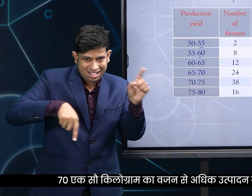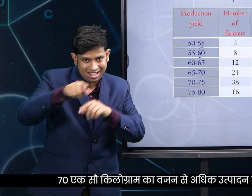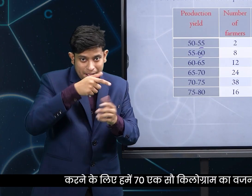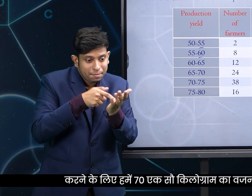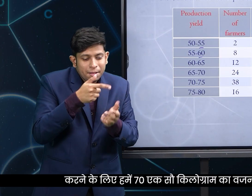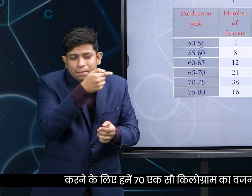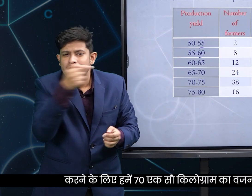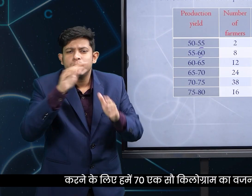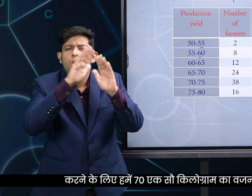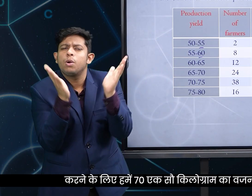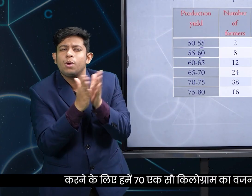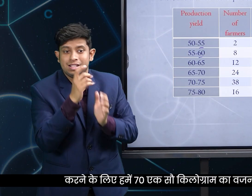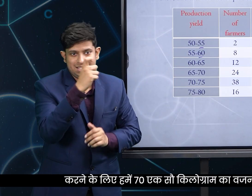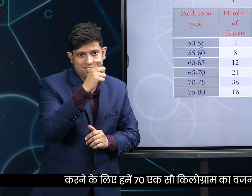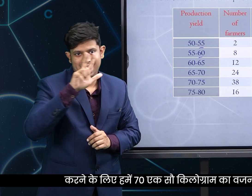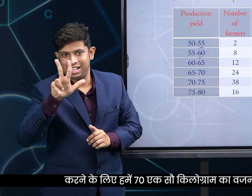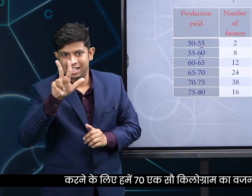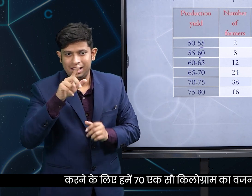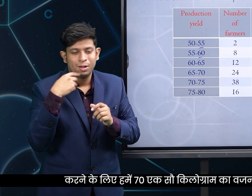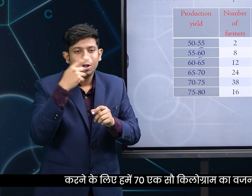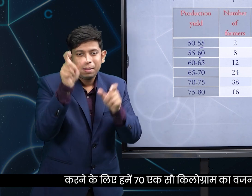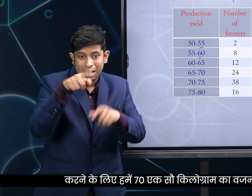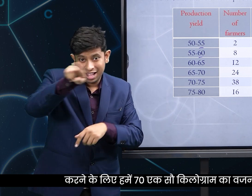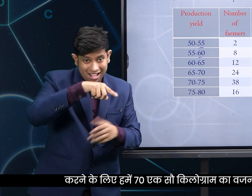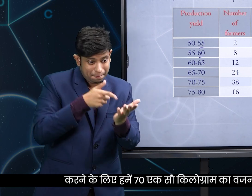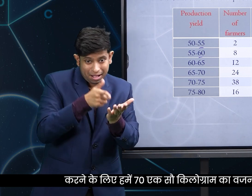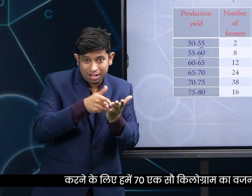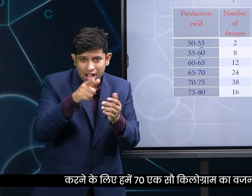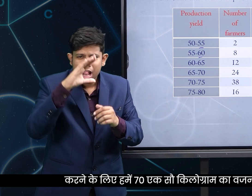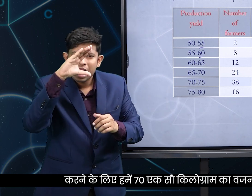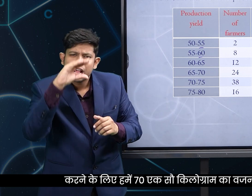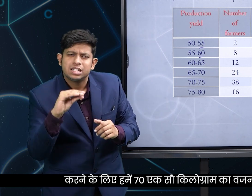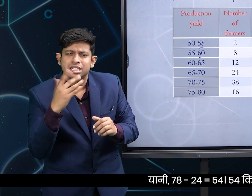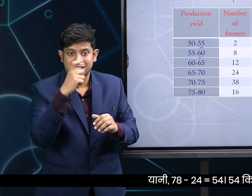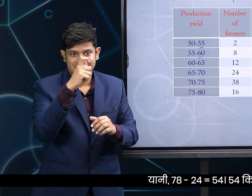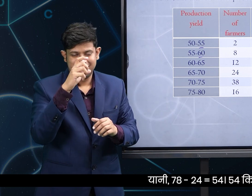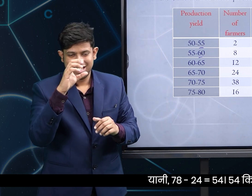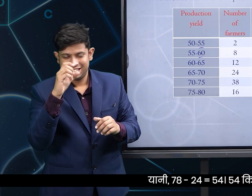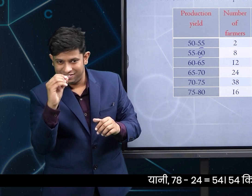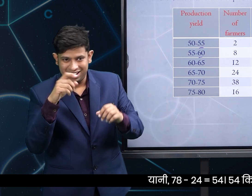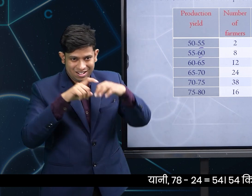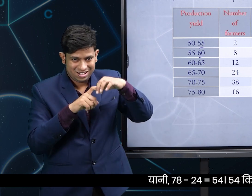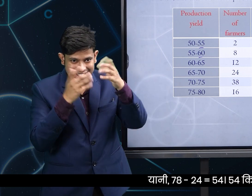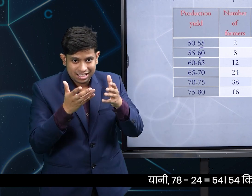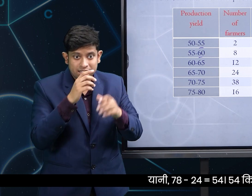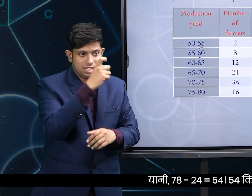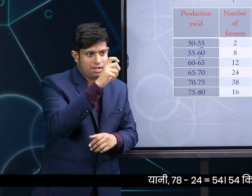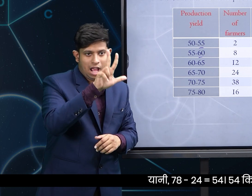के लिए हमें 70 100 किलोग्राम का वजन से कम उत्पादन करने वाले यानी 78 - 24